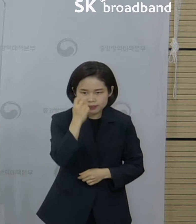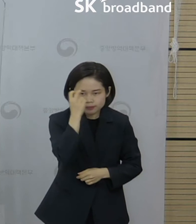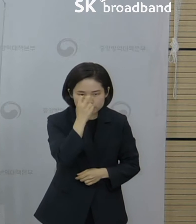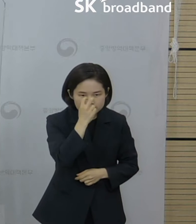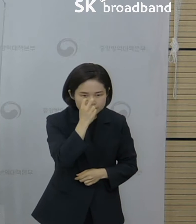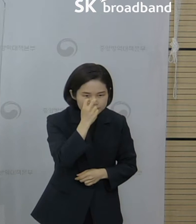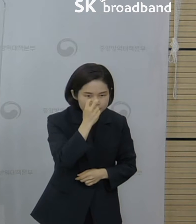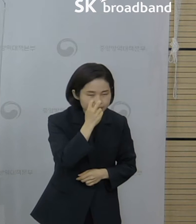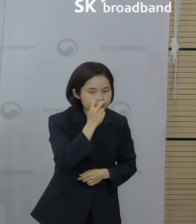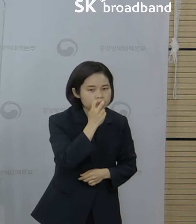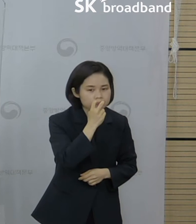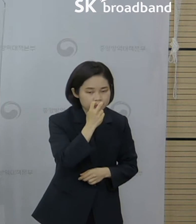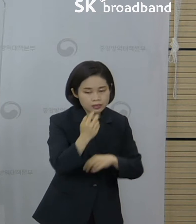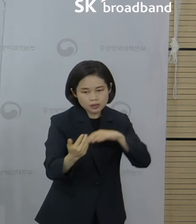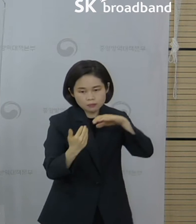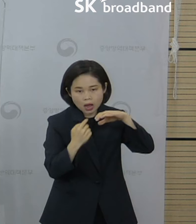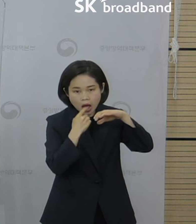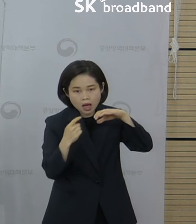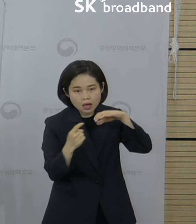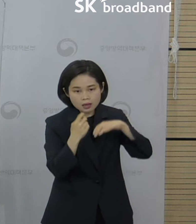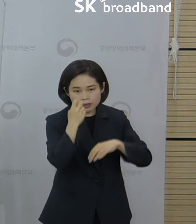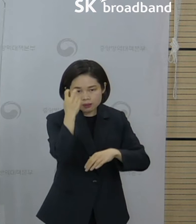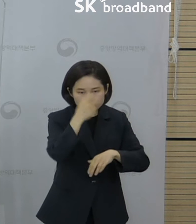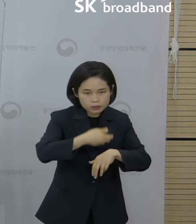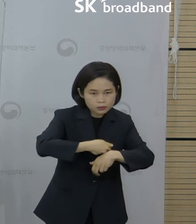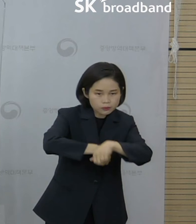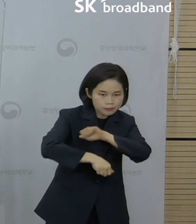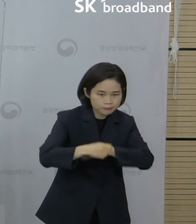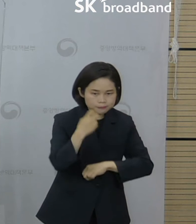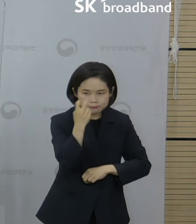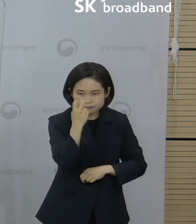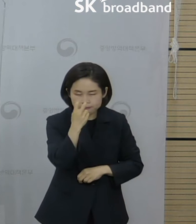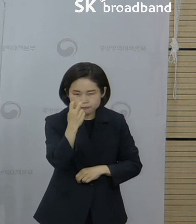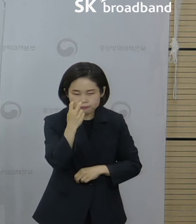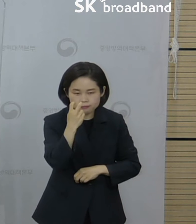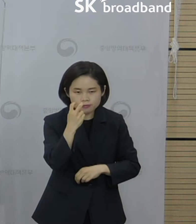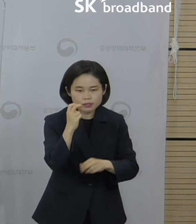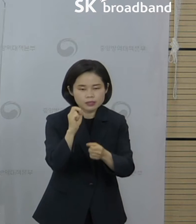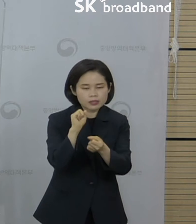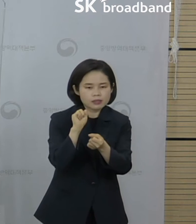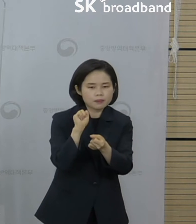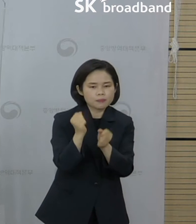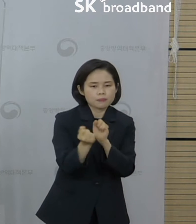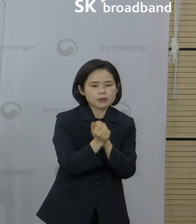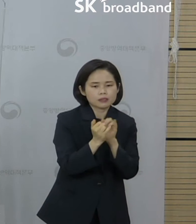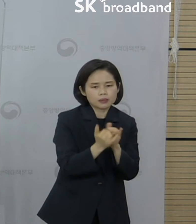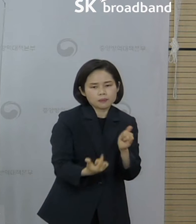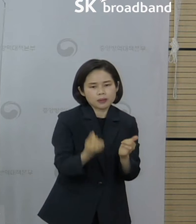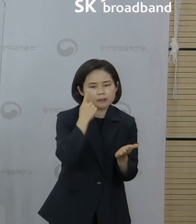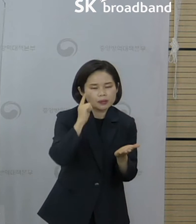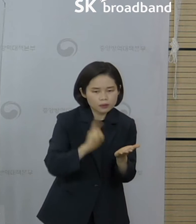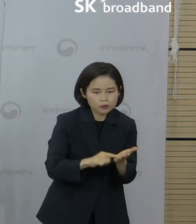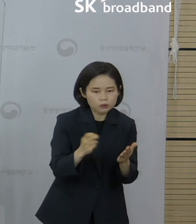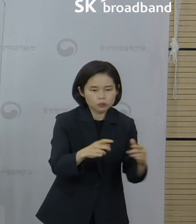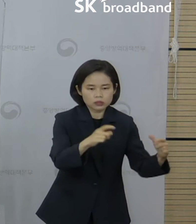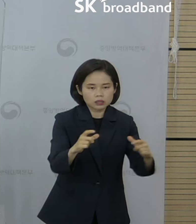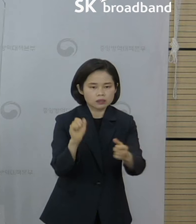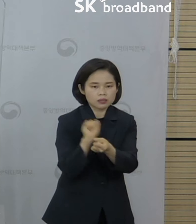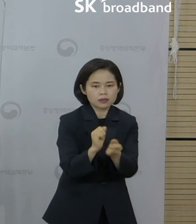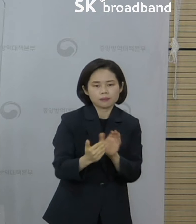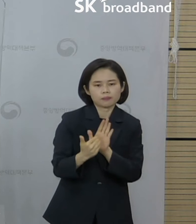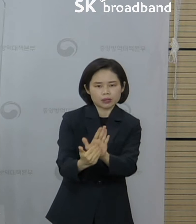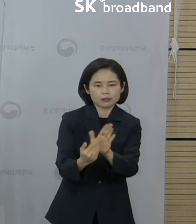발굴하여 선제검사를 적극 실시함으로써 감염자 조기 발견 및 지역사회 감염 확산